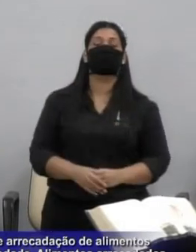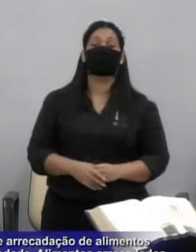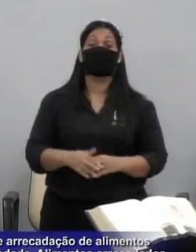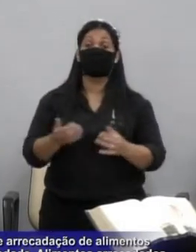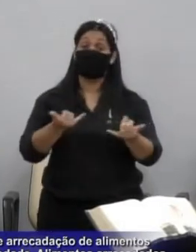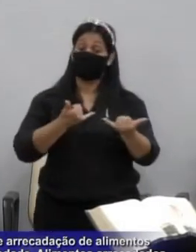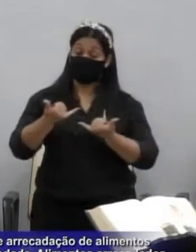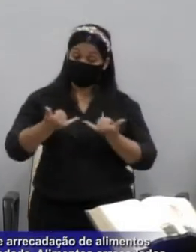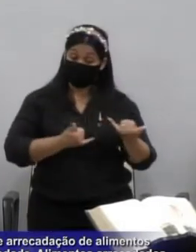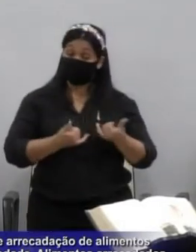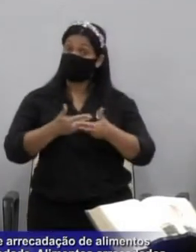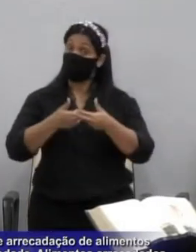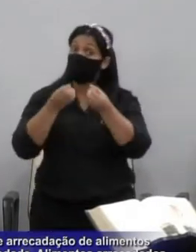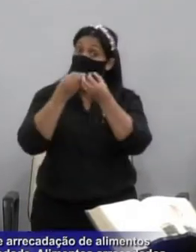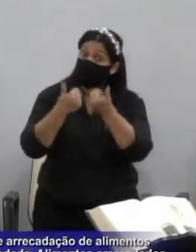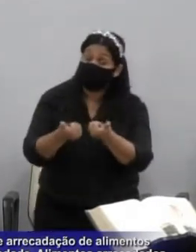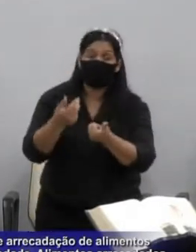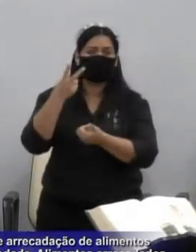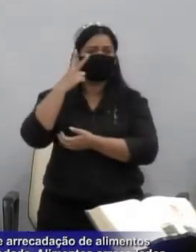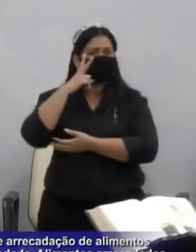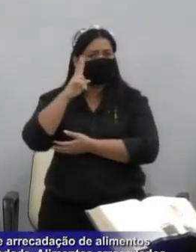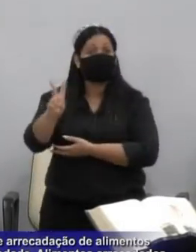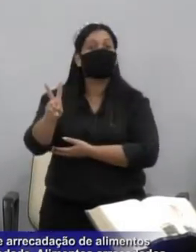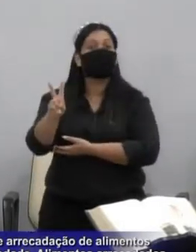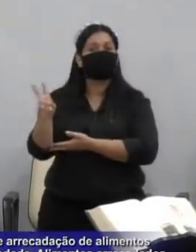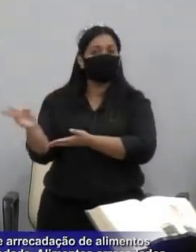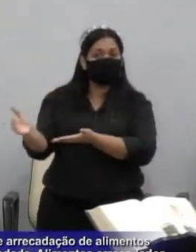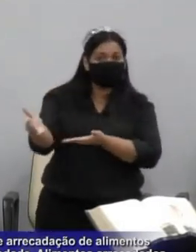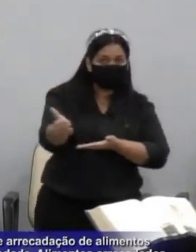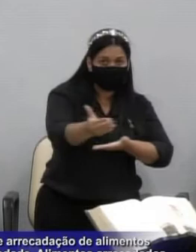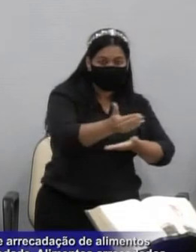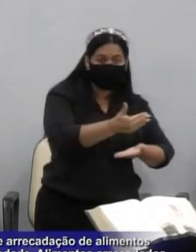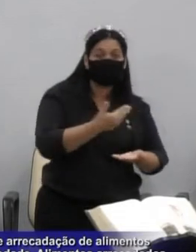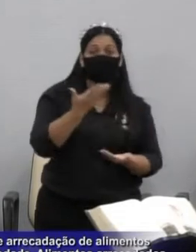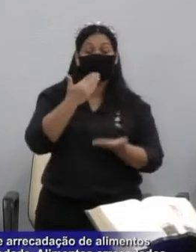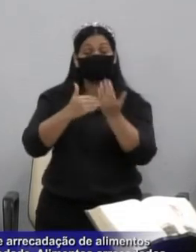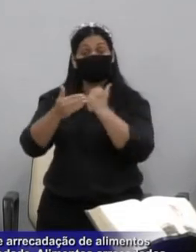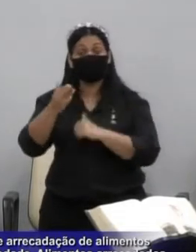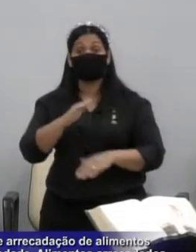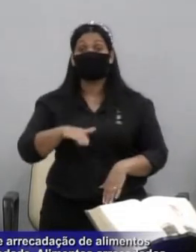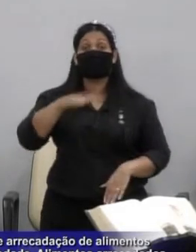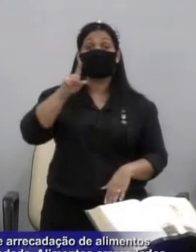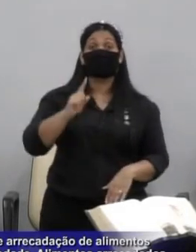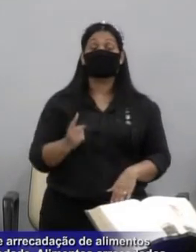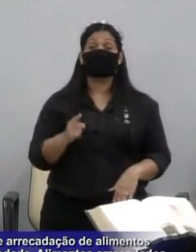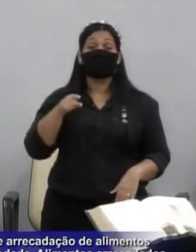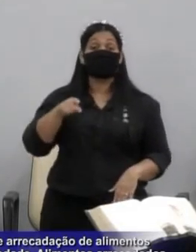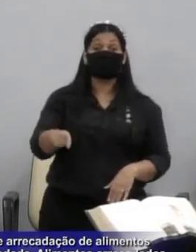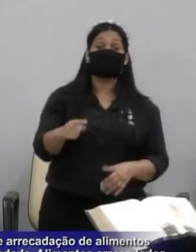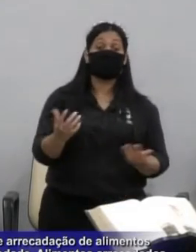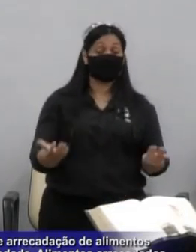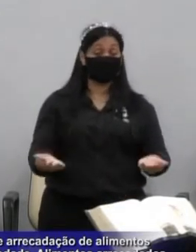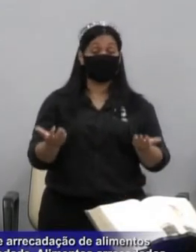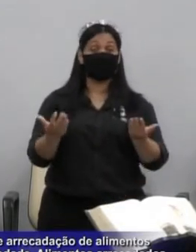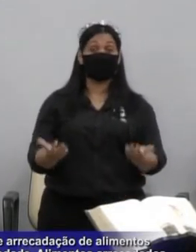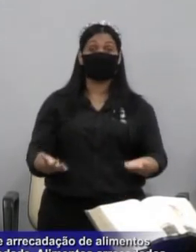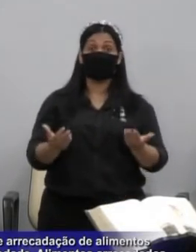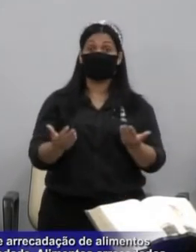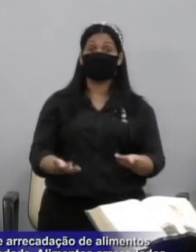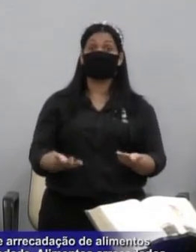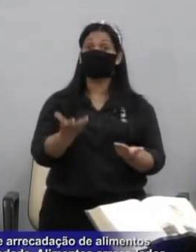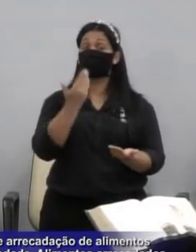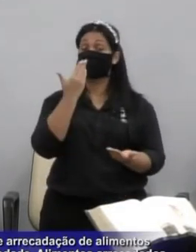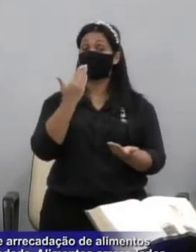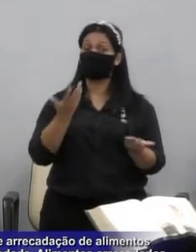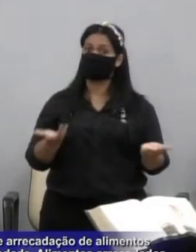ela nos deu uma notícia muito boa, que dois dias de arrecadação, vereador Renato, foram mais de 1.000 quilos de produtos arrecadados,